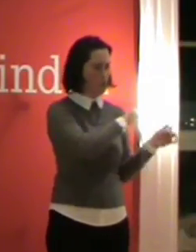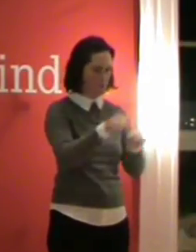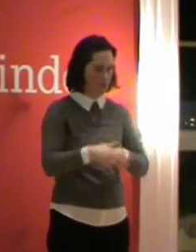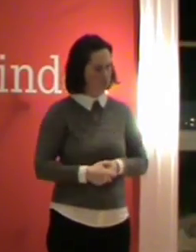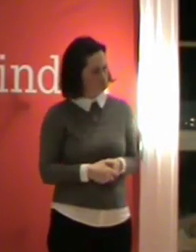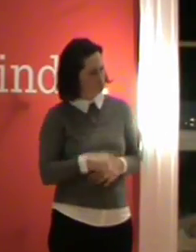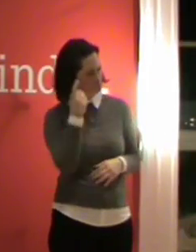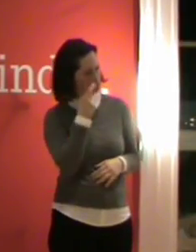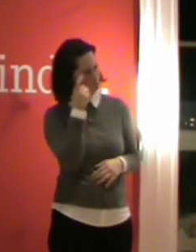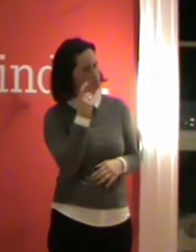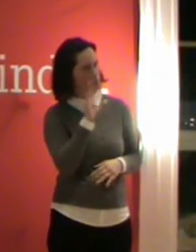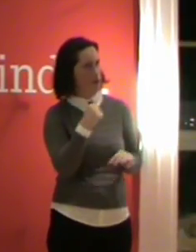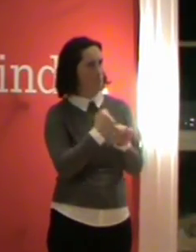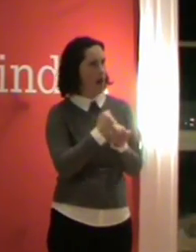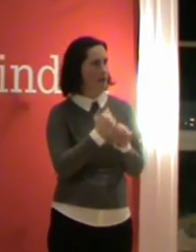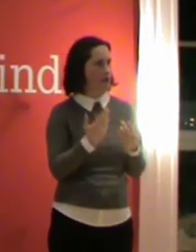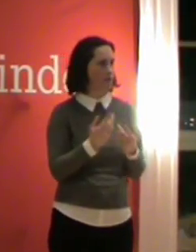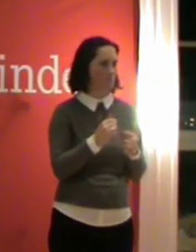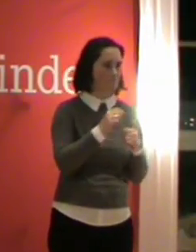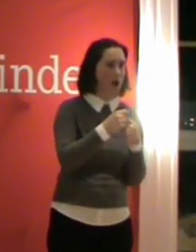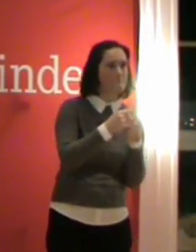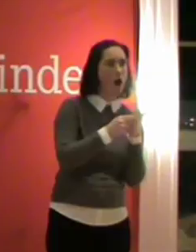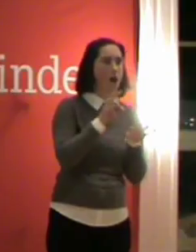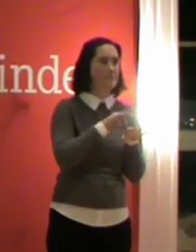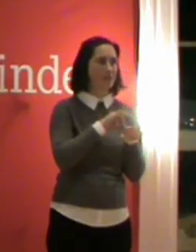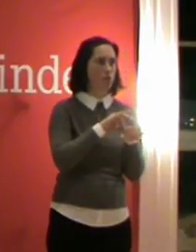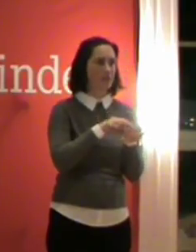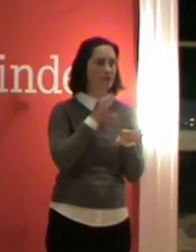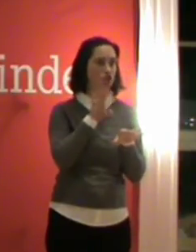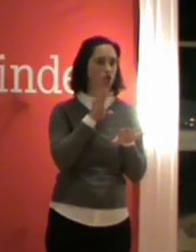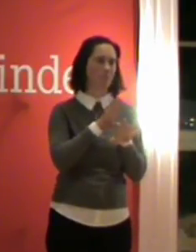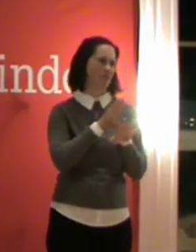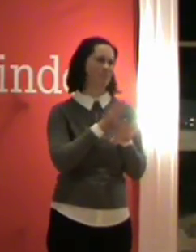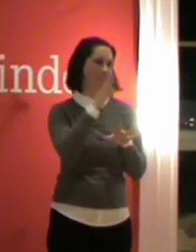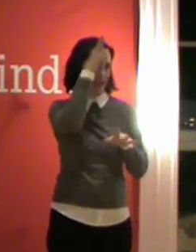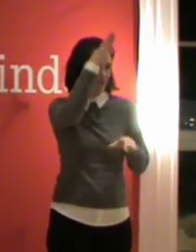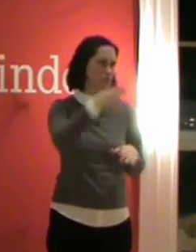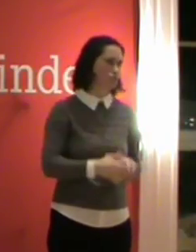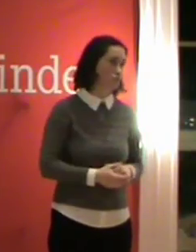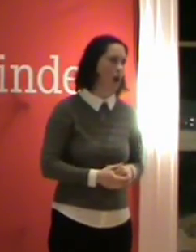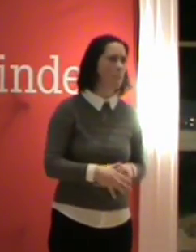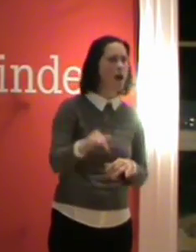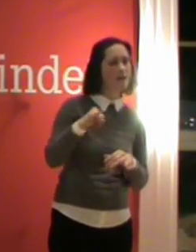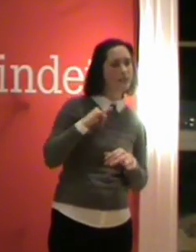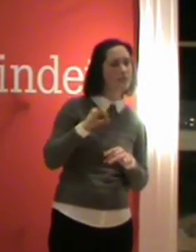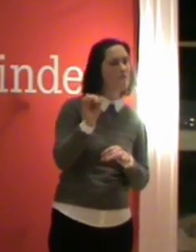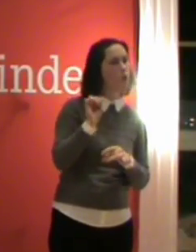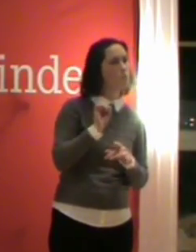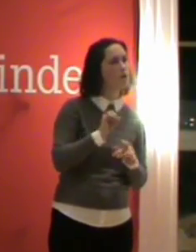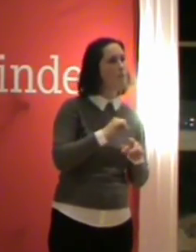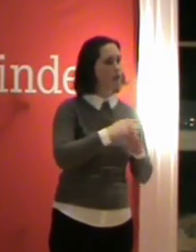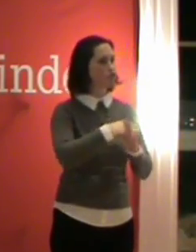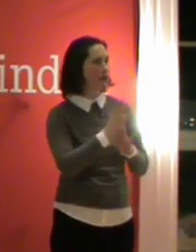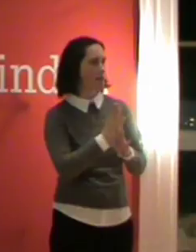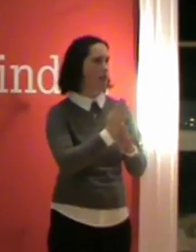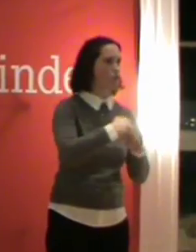dann habe ich gedacht, ja, du wirst ja jetzt nicht wegen den paar Minuten hier rumsehen oder so, das ist ja albern. Aber interessiert hat sie mich trotzdem.